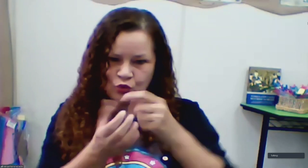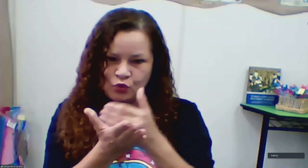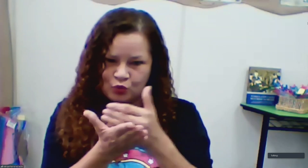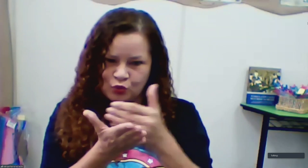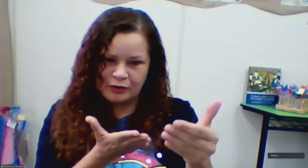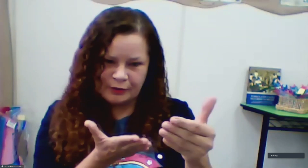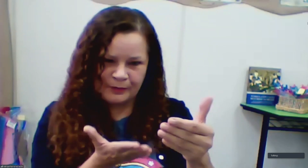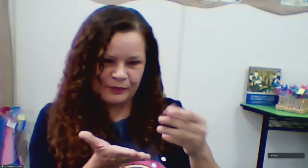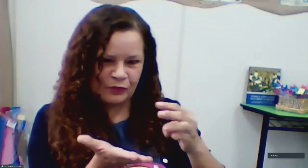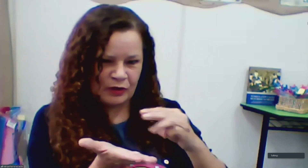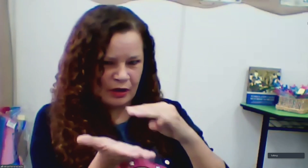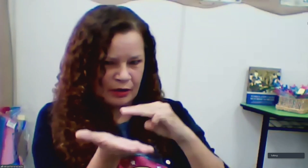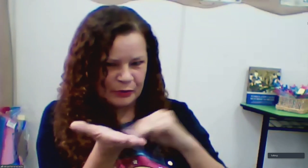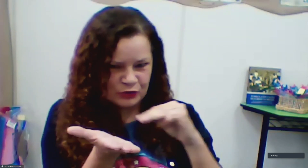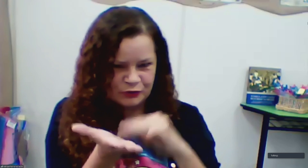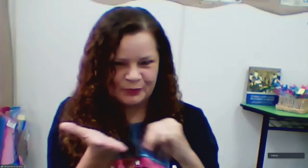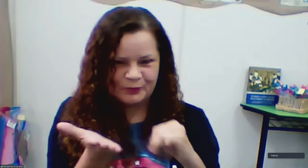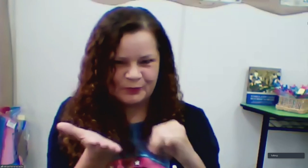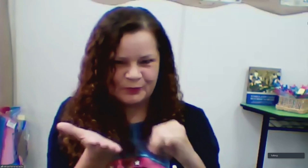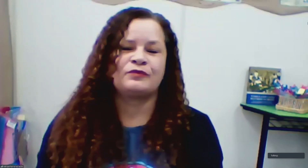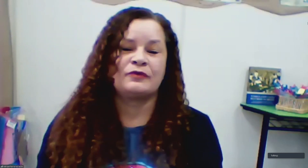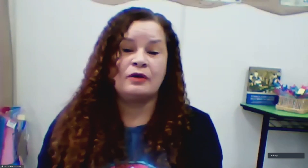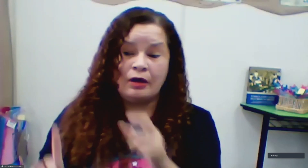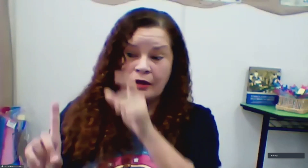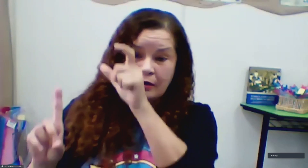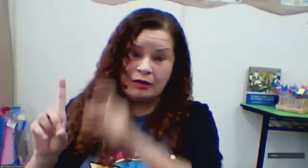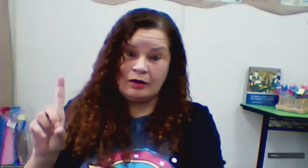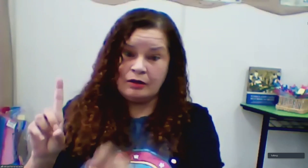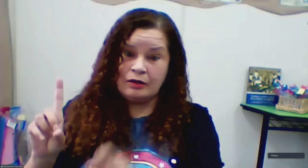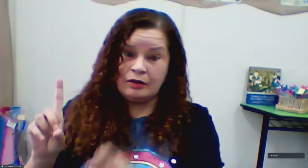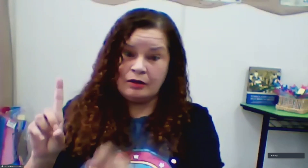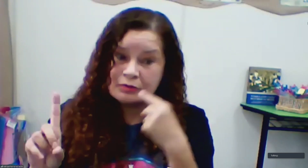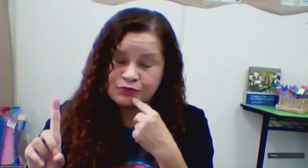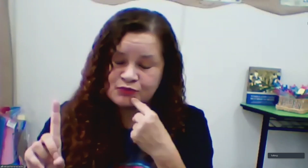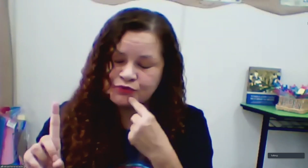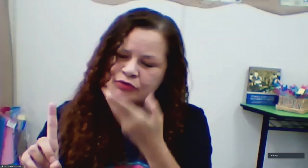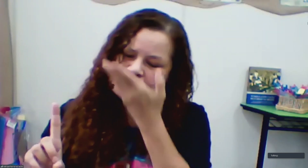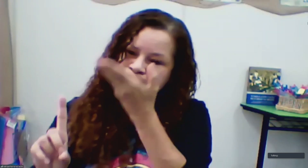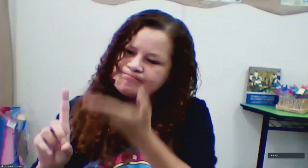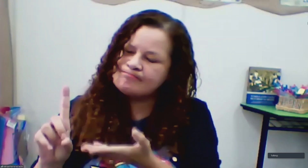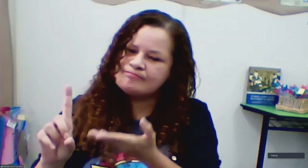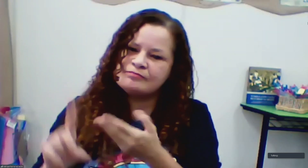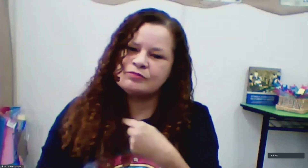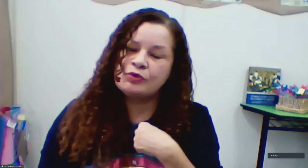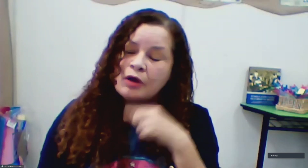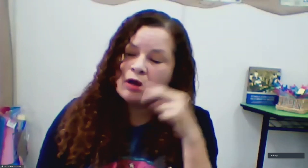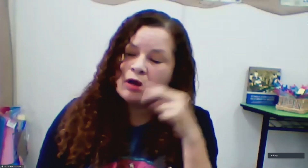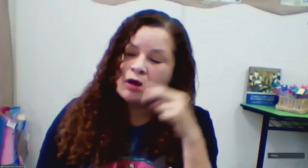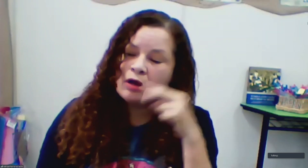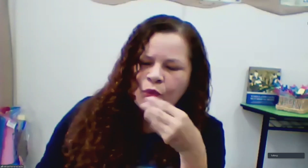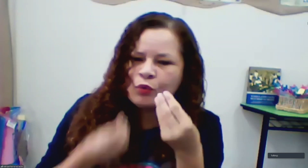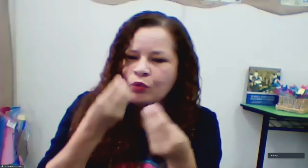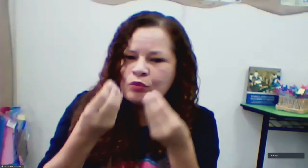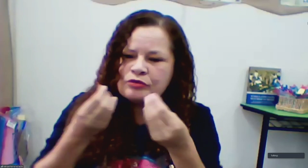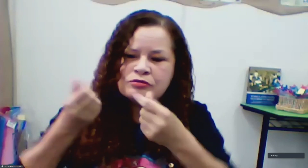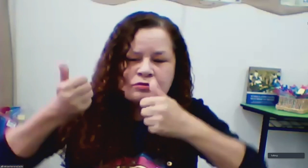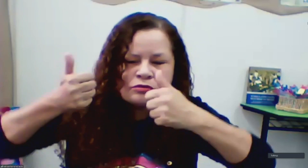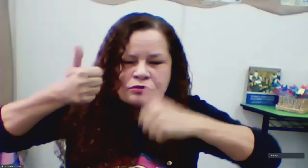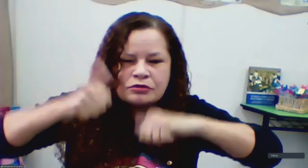Então, vou voltar a falar sobre a metodologia. Por exemplo, o cidadão surdo. Você fala, poxa,